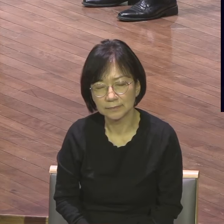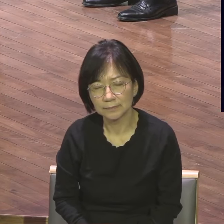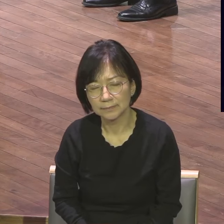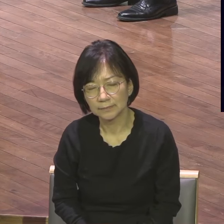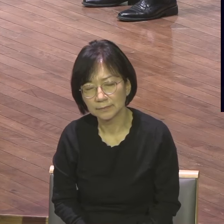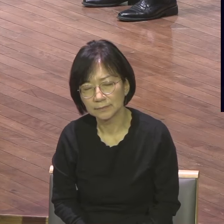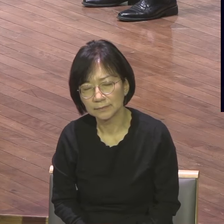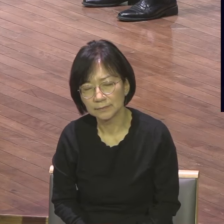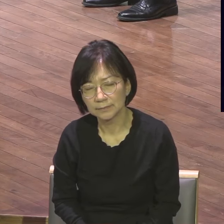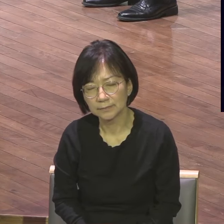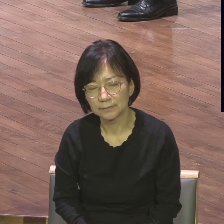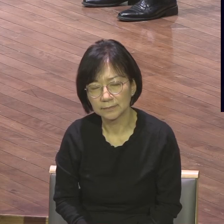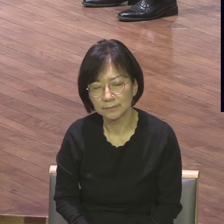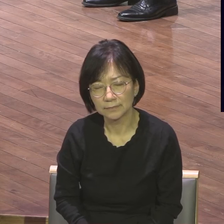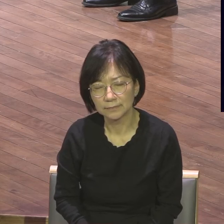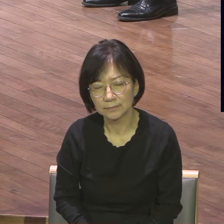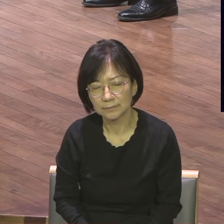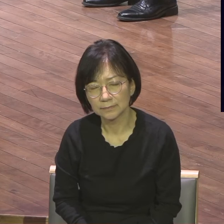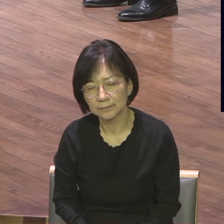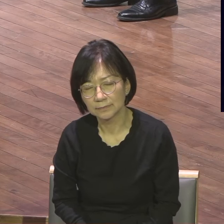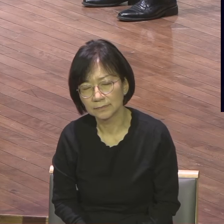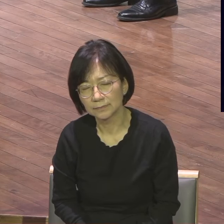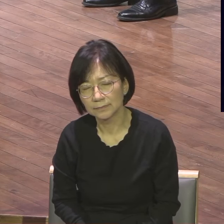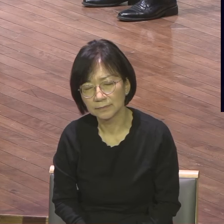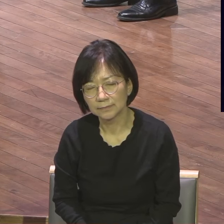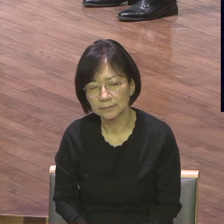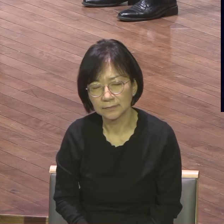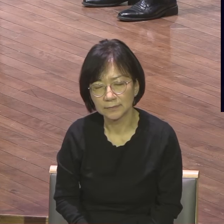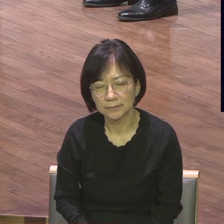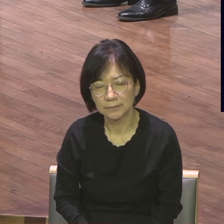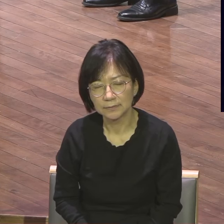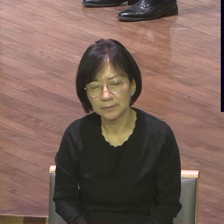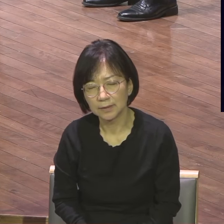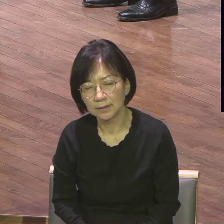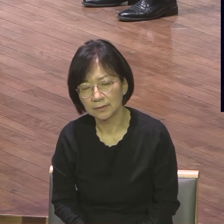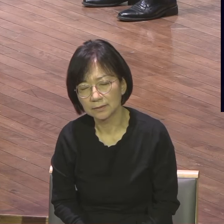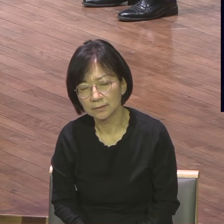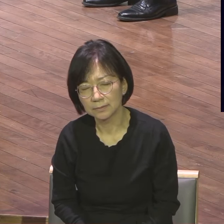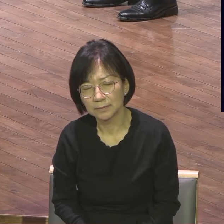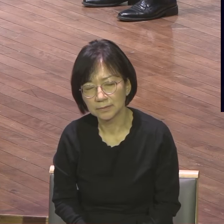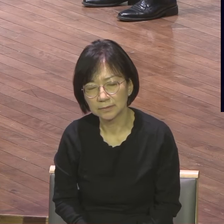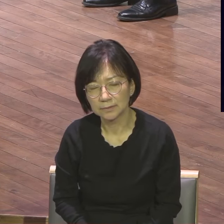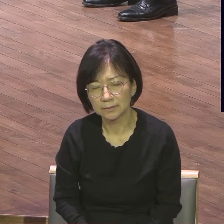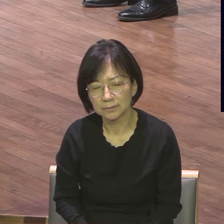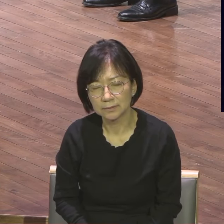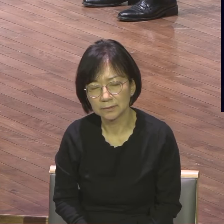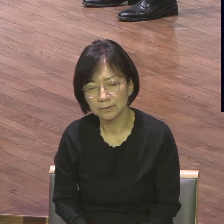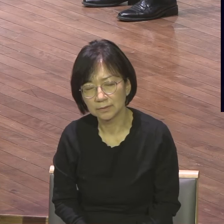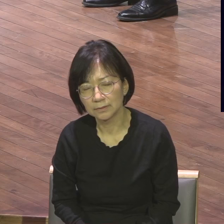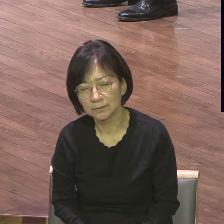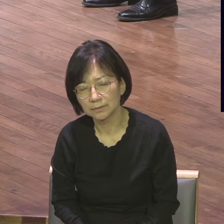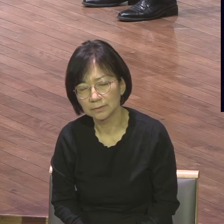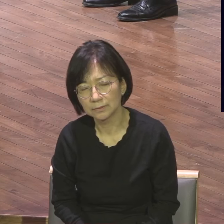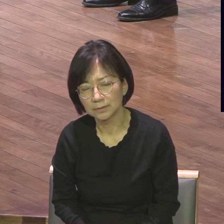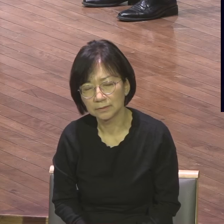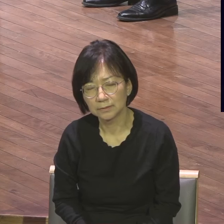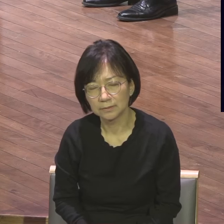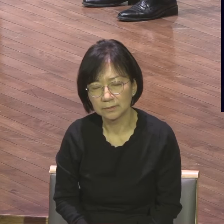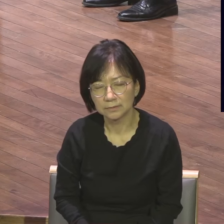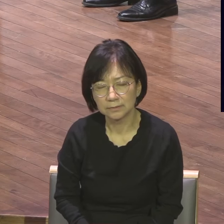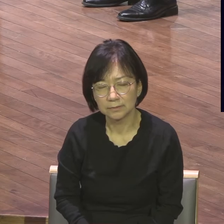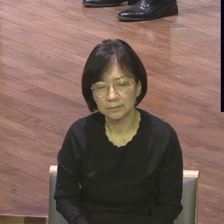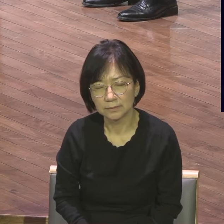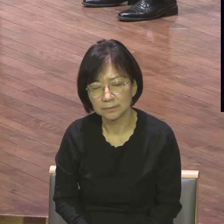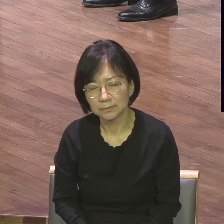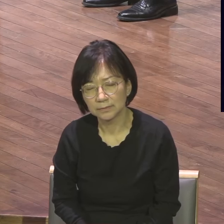자기 제 모의를 피하시며 모의를 능력을 의지하며 불공평을 의지하며 나가게 하여 주옵소서. 나를